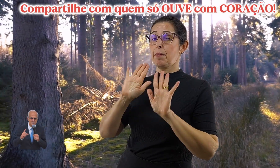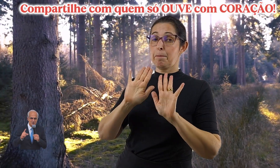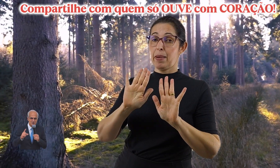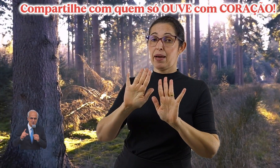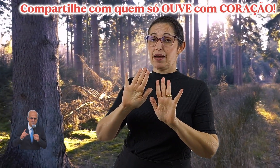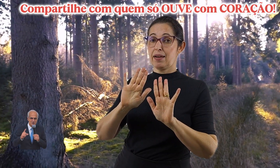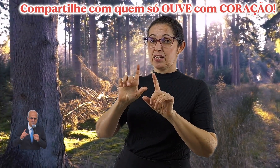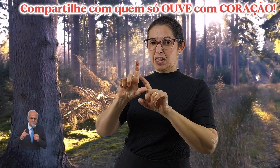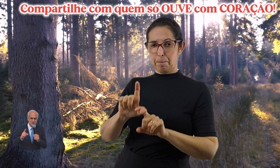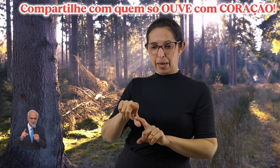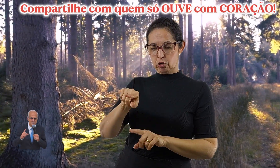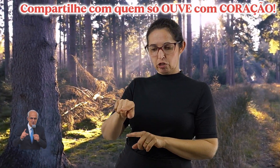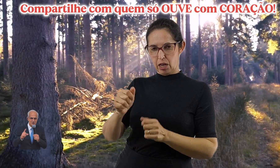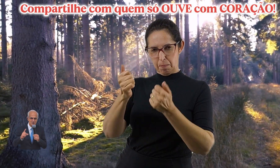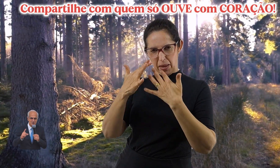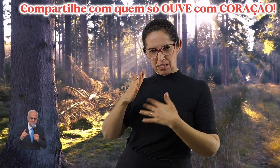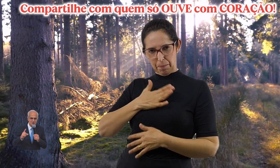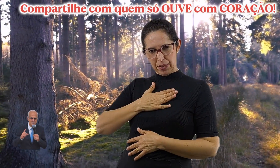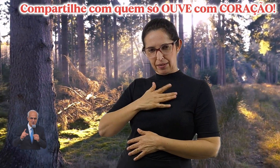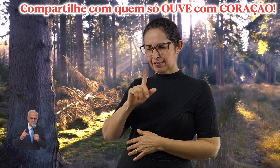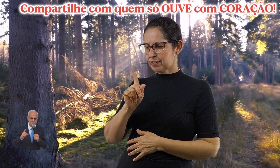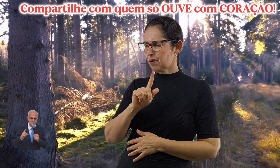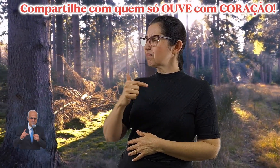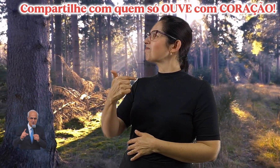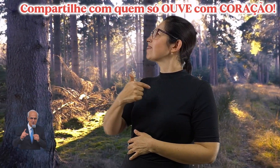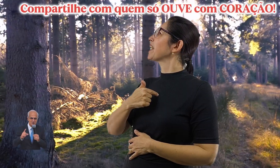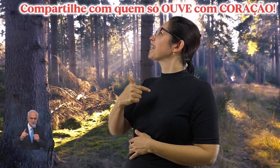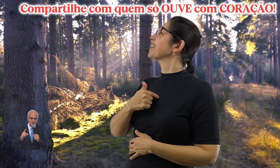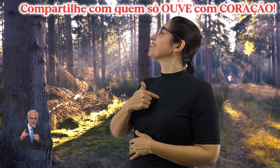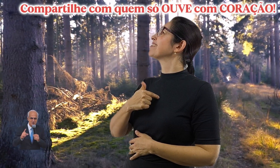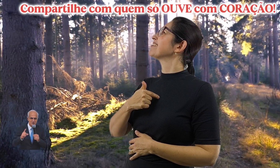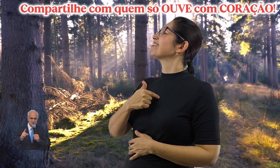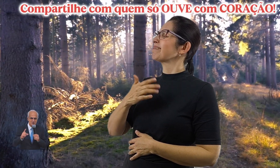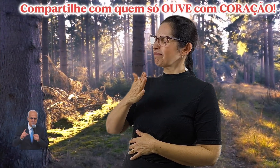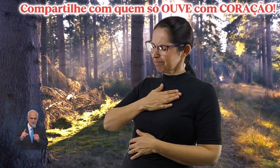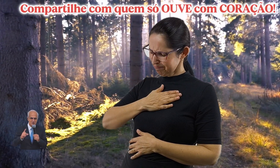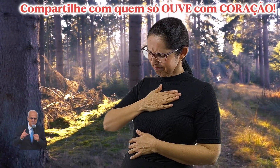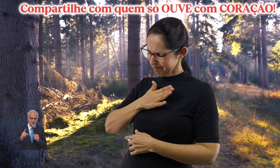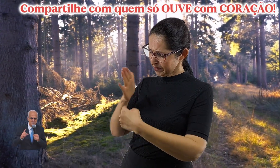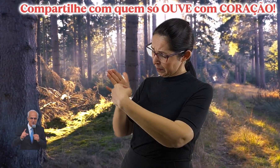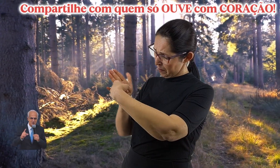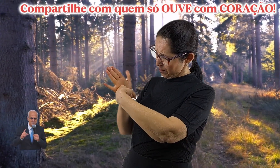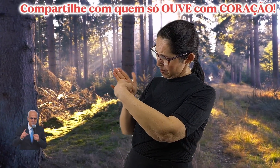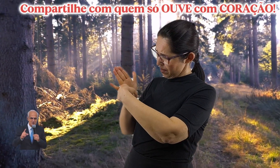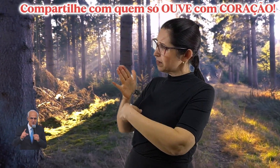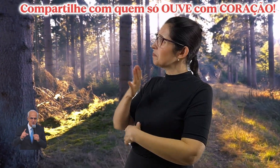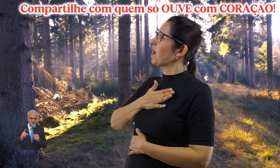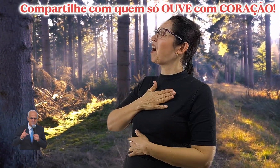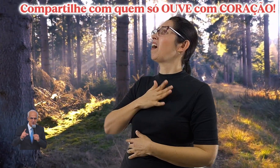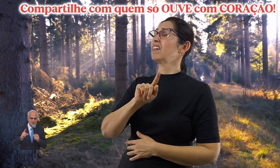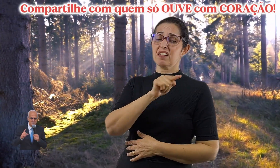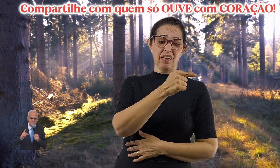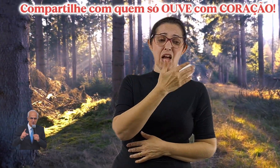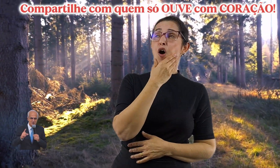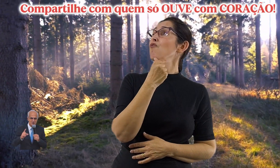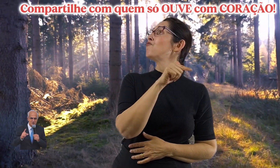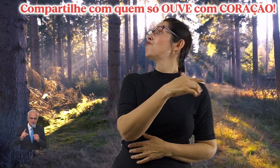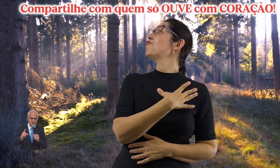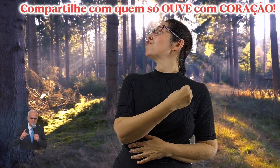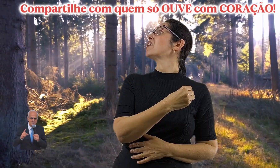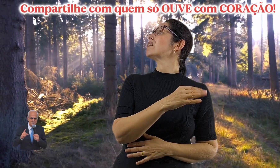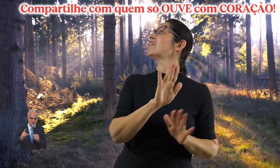bênção não depende dele, não. Sou eu. É a mim, Senhor. Sonda a mim. Ah, meu filho. Não, Senhor, eu quero uma bênção para meu filho.